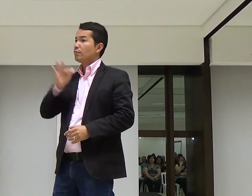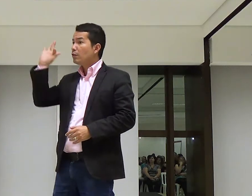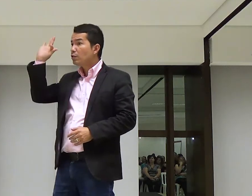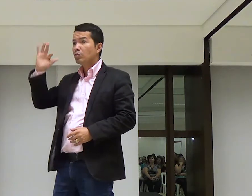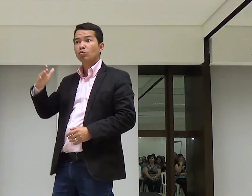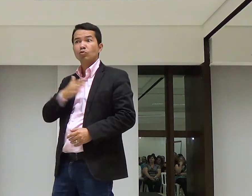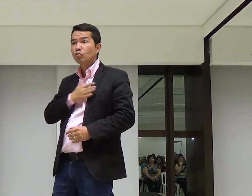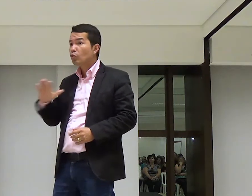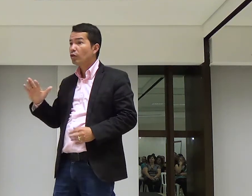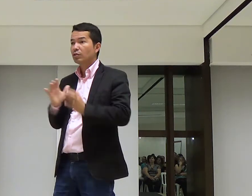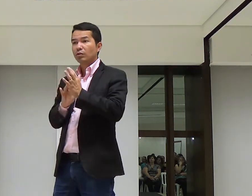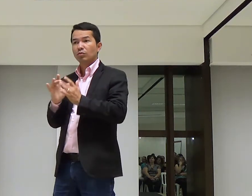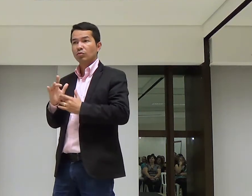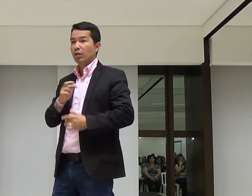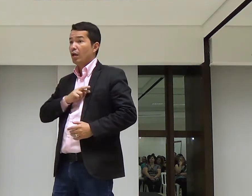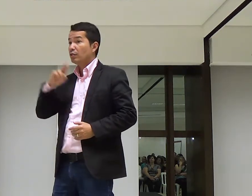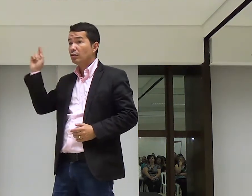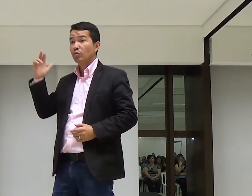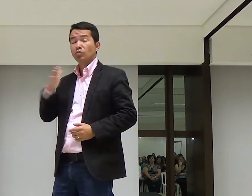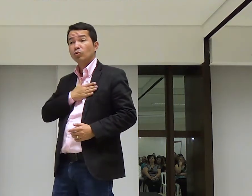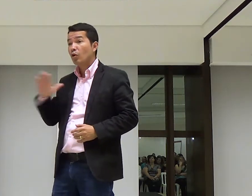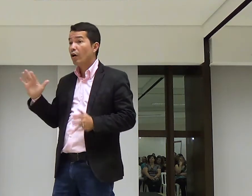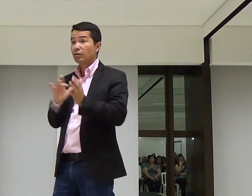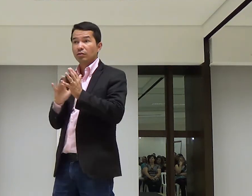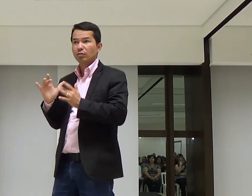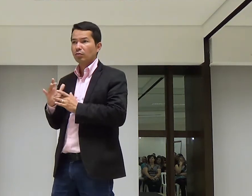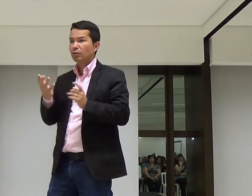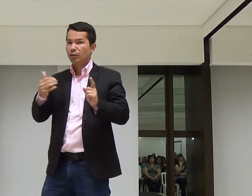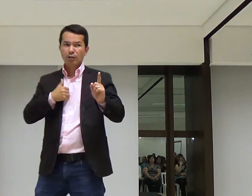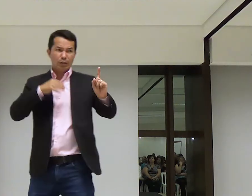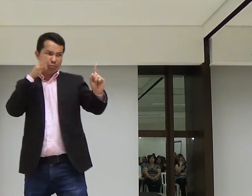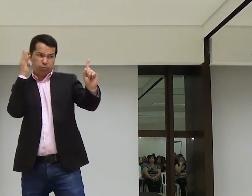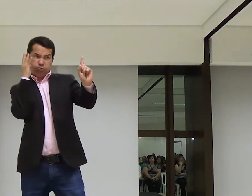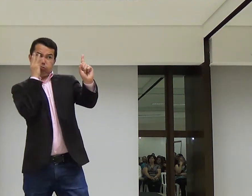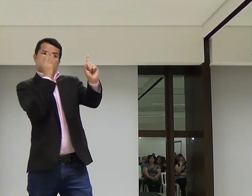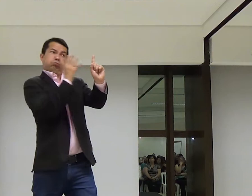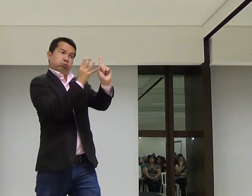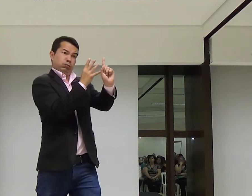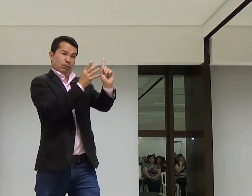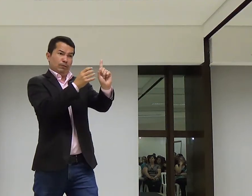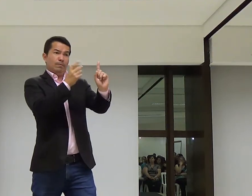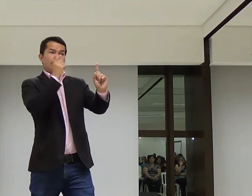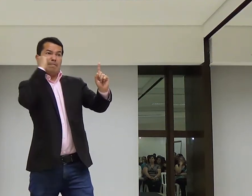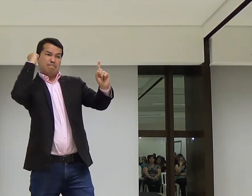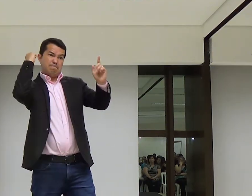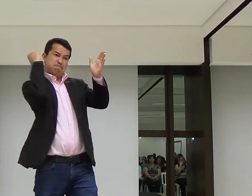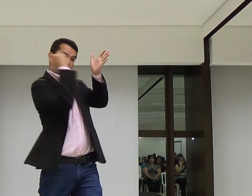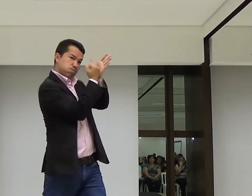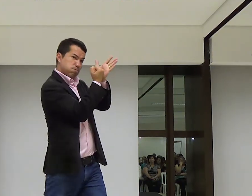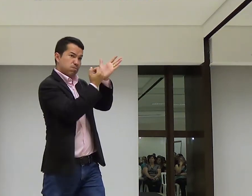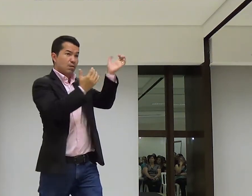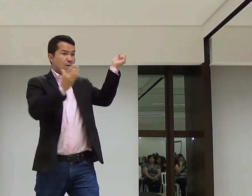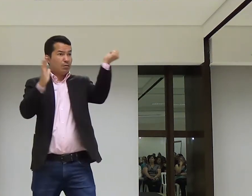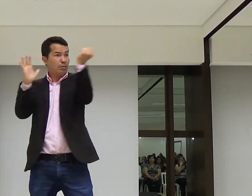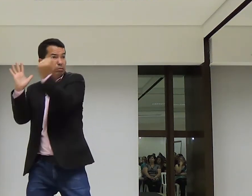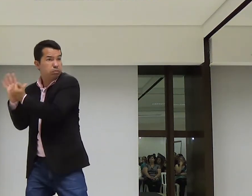Havia um grupo que não gostava de Jesus. Religiosos que não gostavam de Jesus. E foram contra ele.